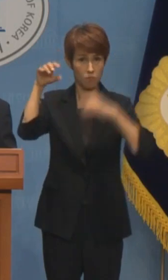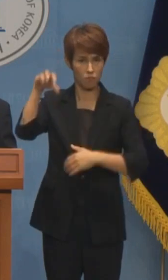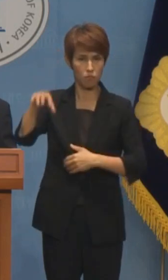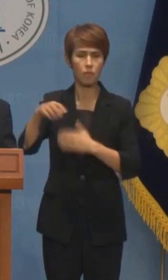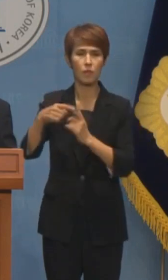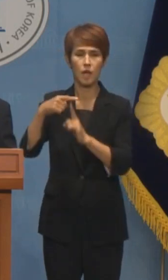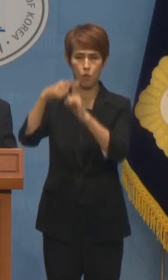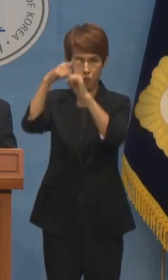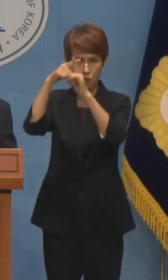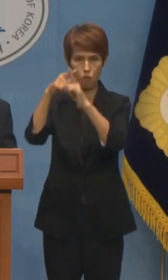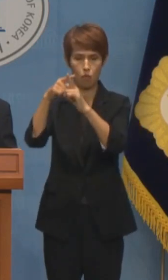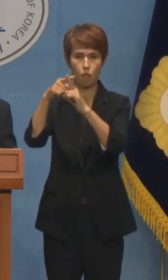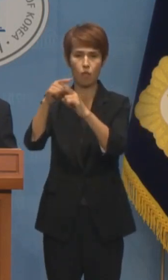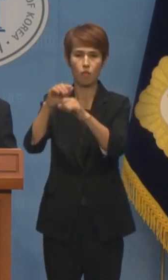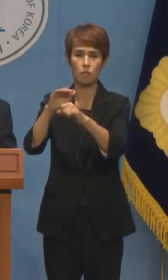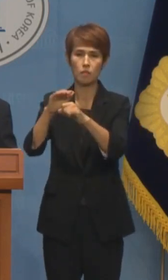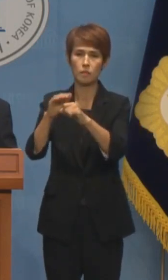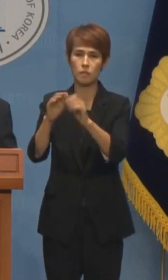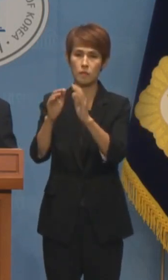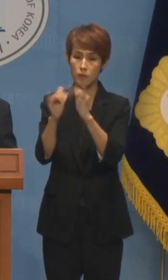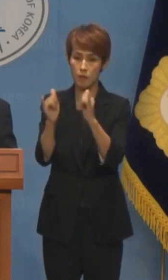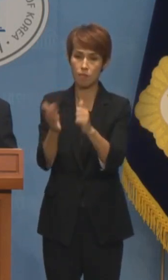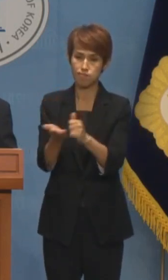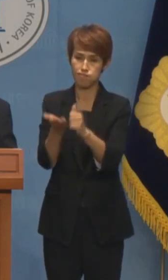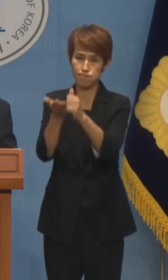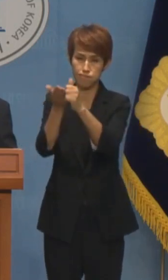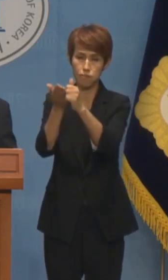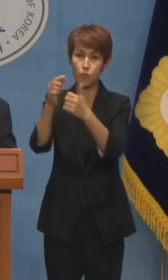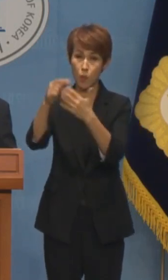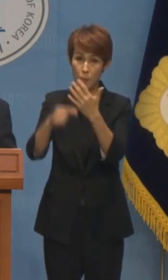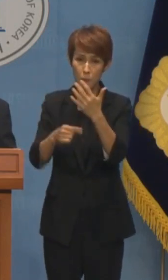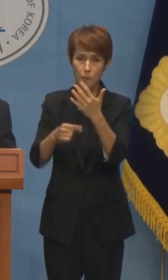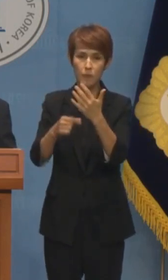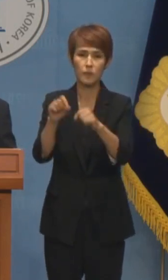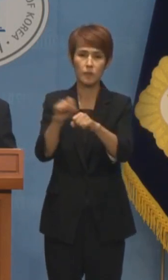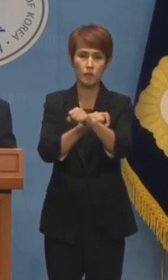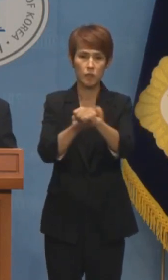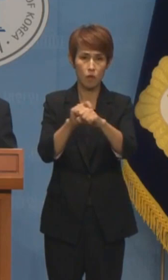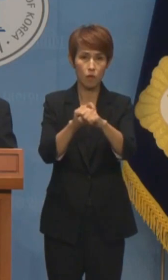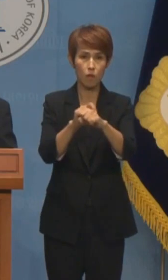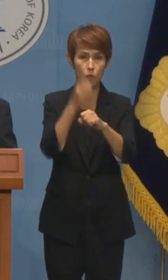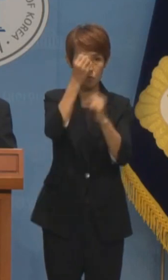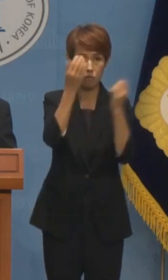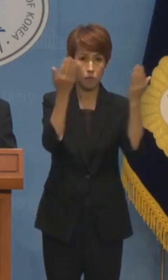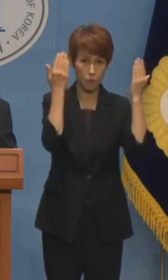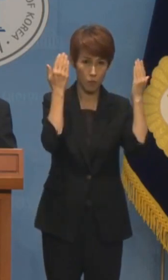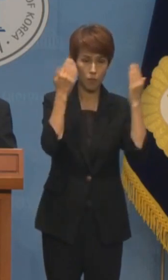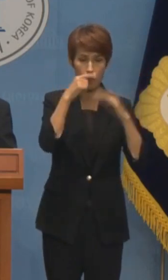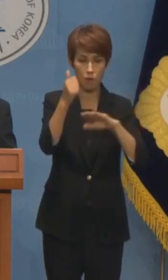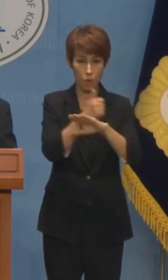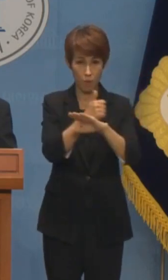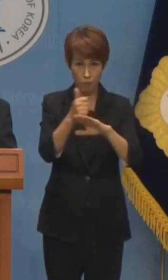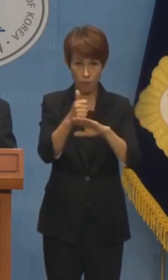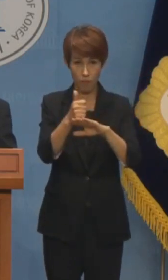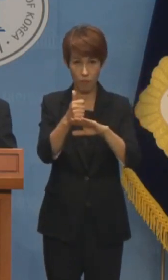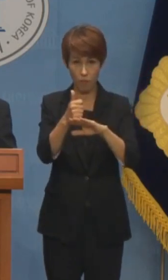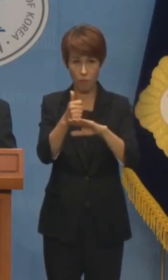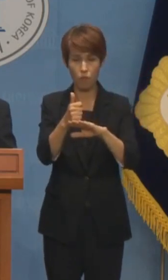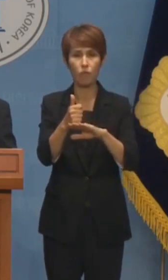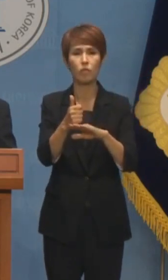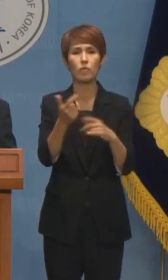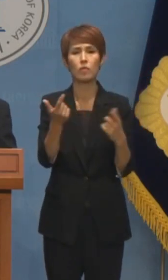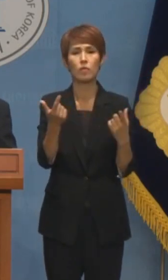간호조무사 양성 가능성을 열어놓아 특성화고 및 학원 등 기존